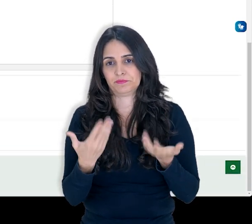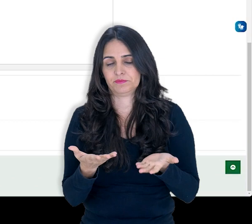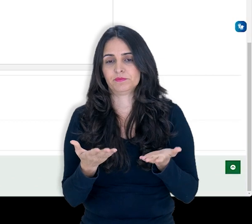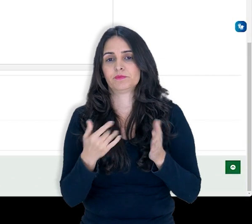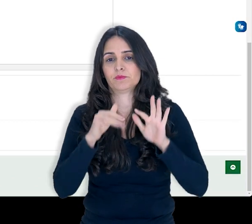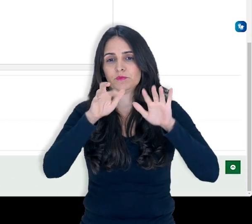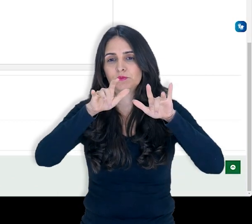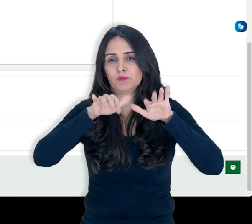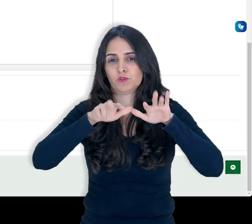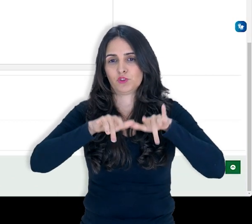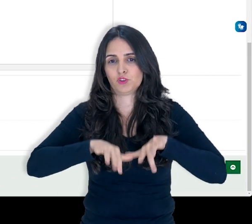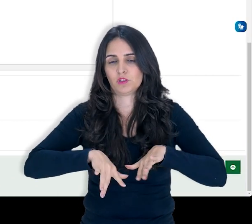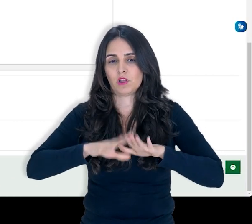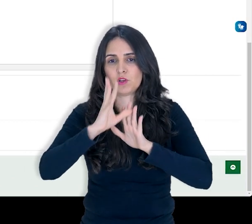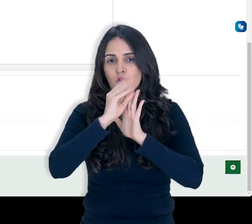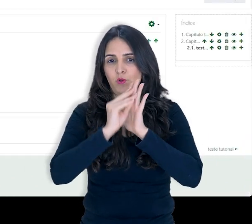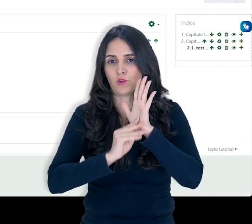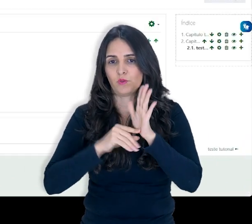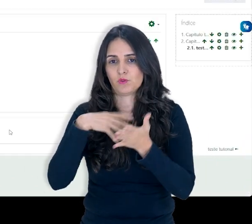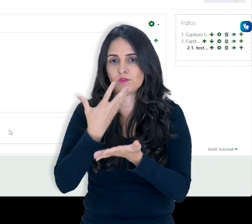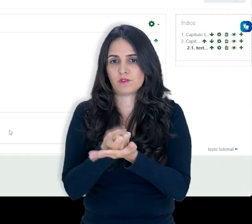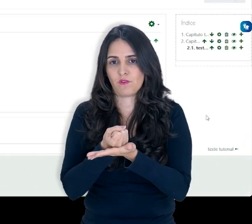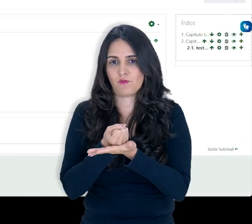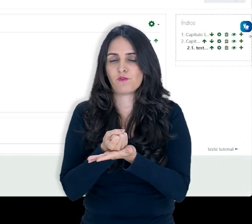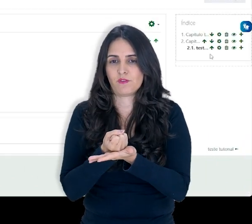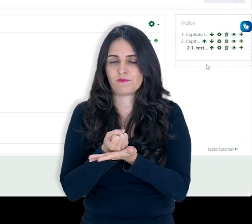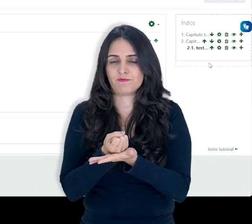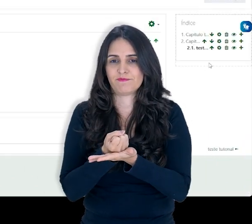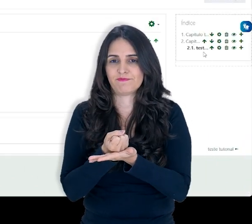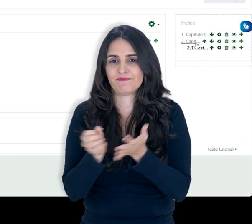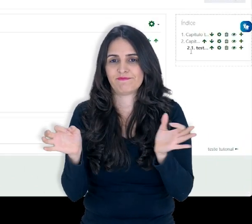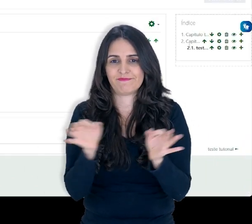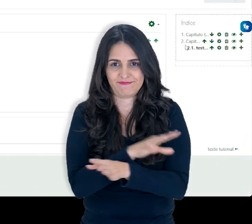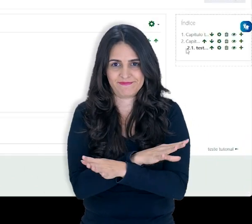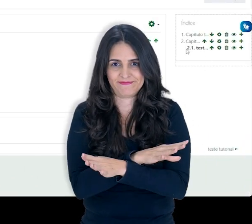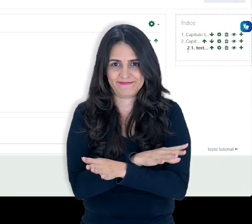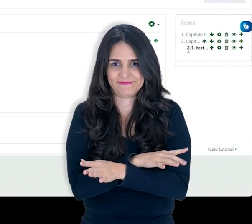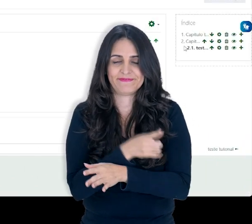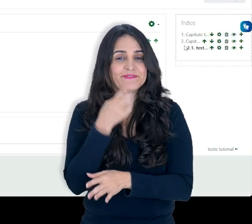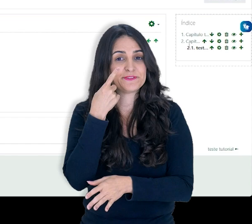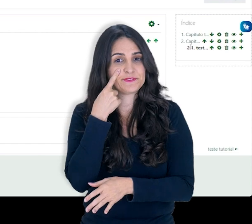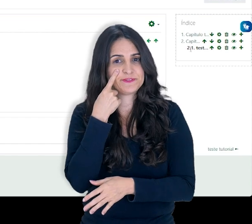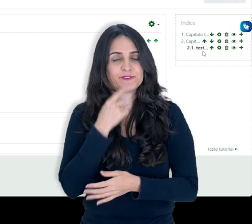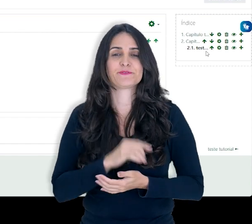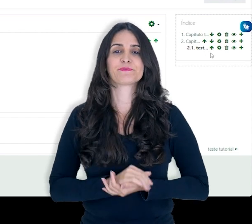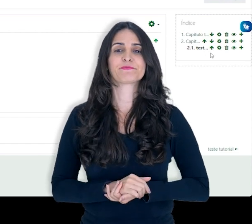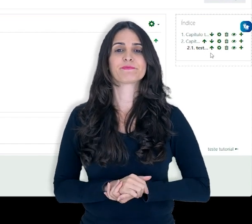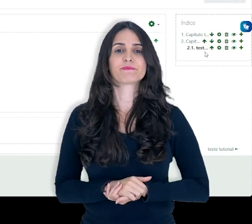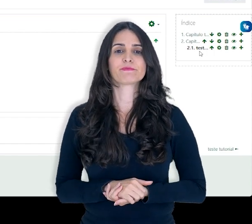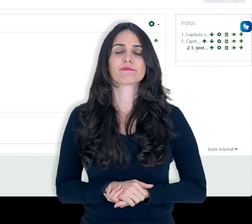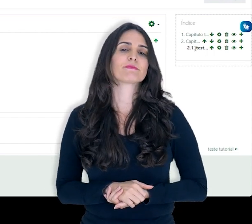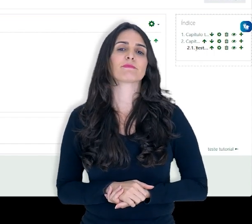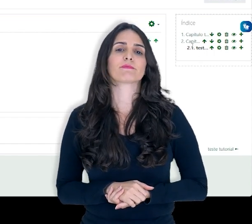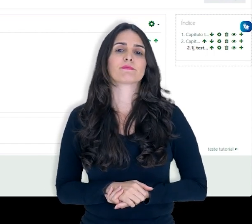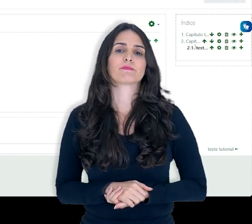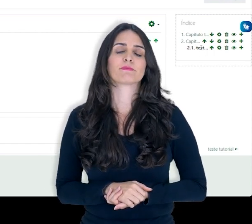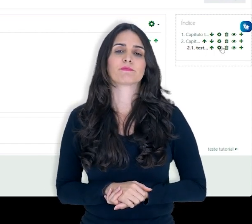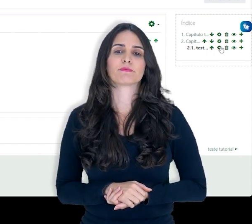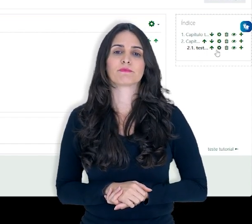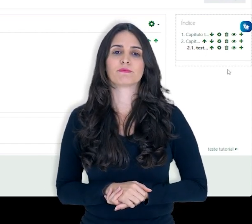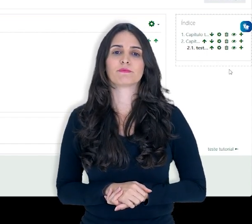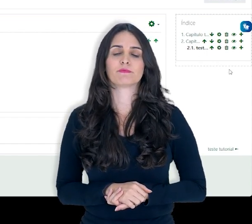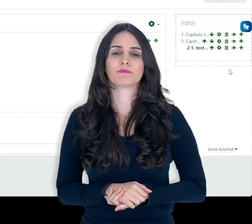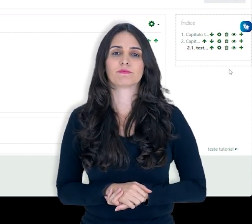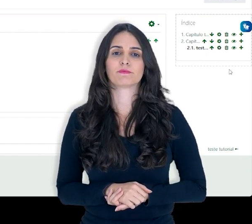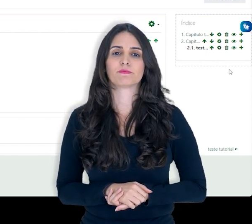então digitar o meu conteúdo e salvar então vejam que ele ficou aqui 2.1 o